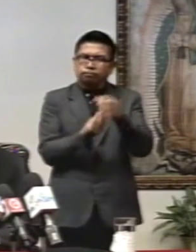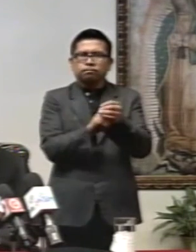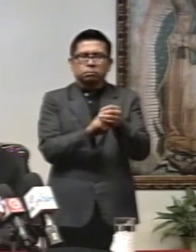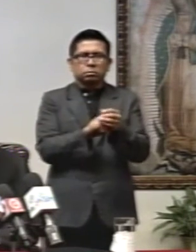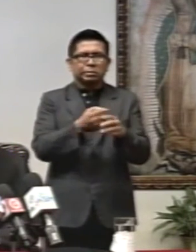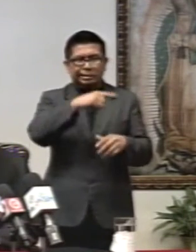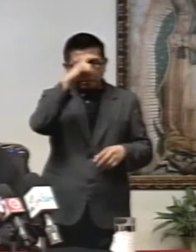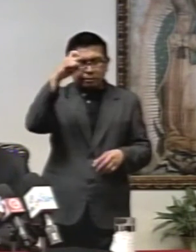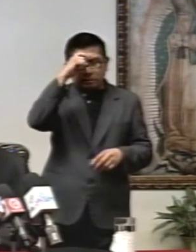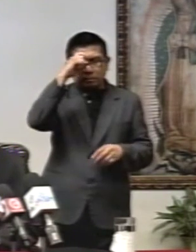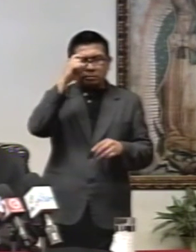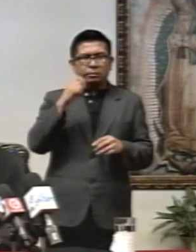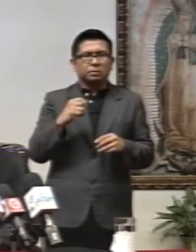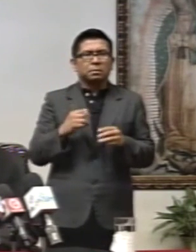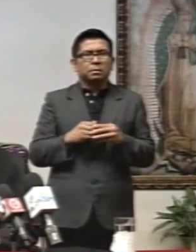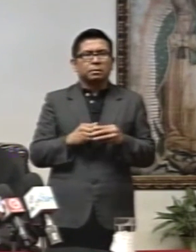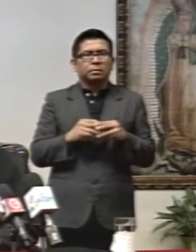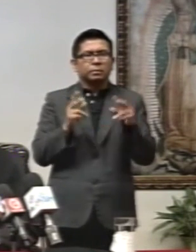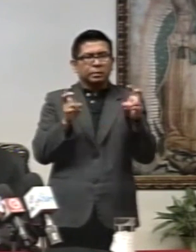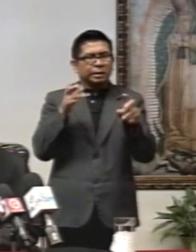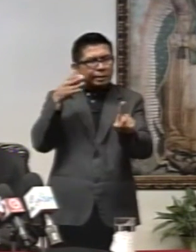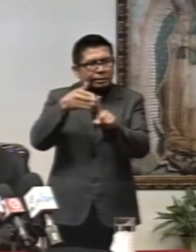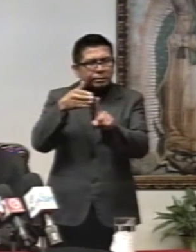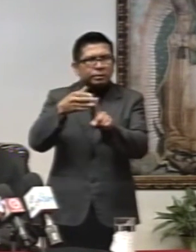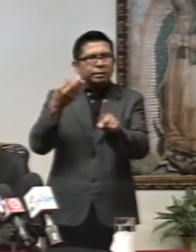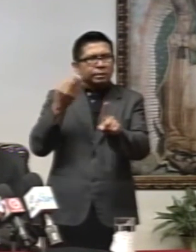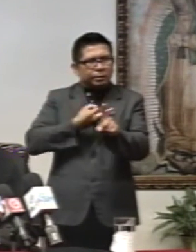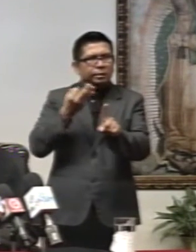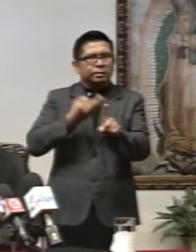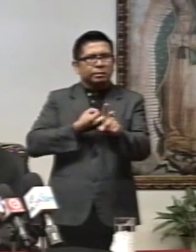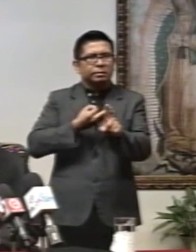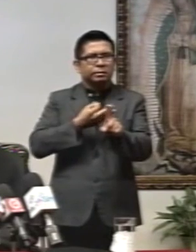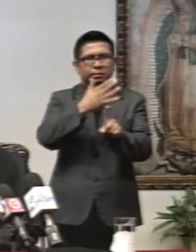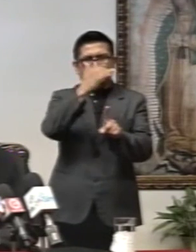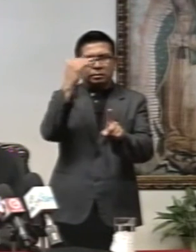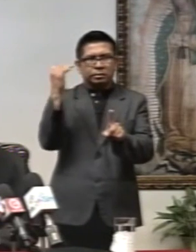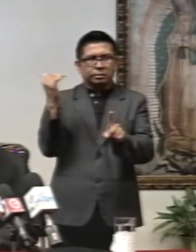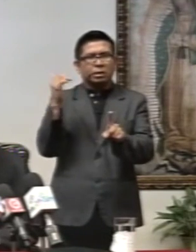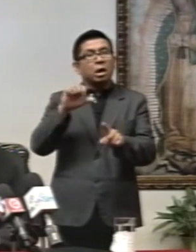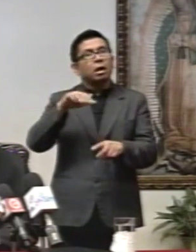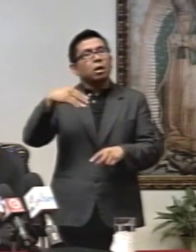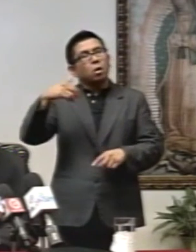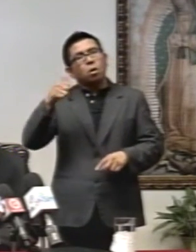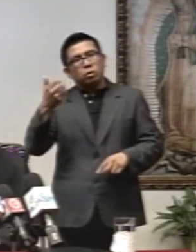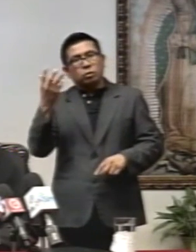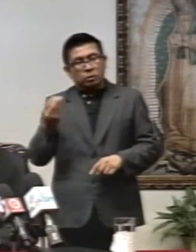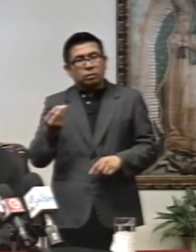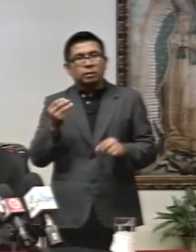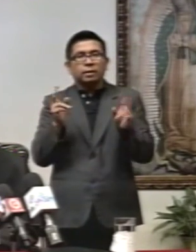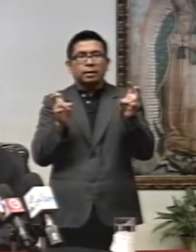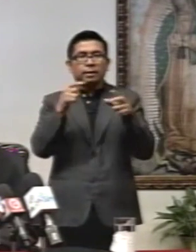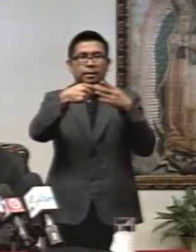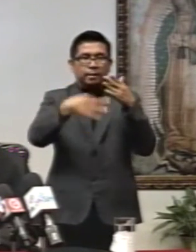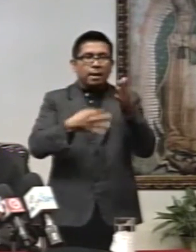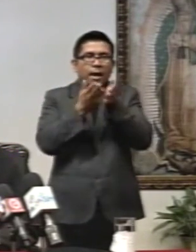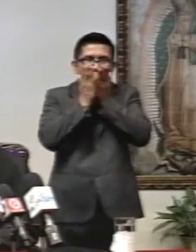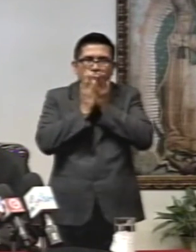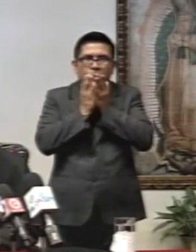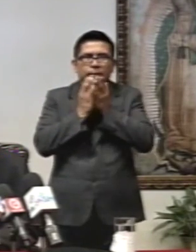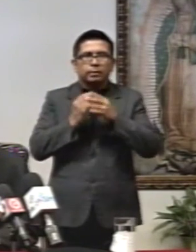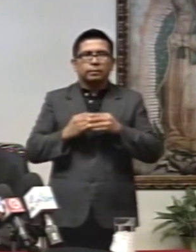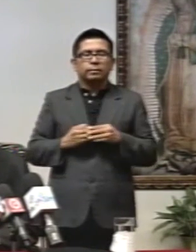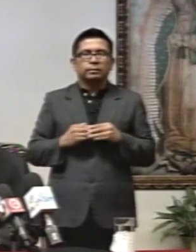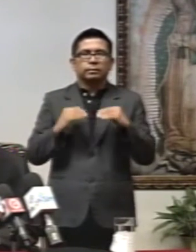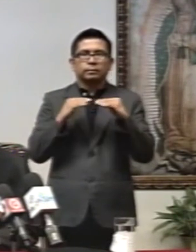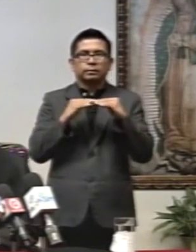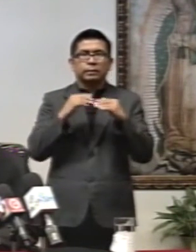se trabajara en las cosas que necesita la nación. Otro día vamos a hablar de la ley del agua